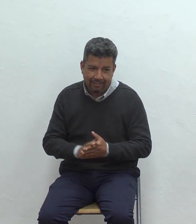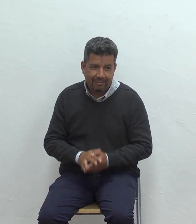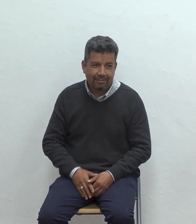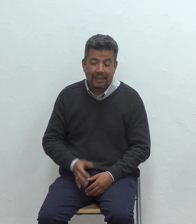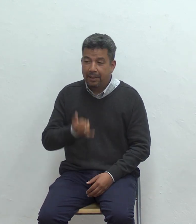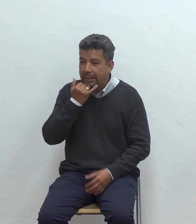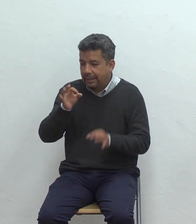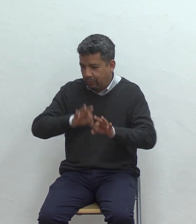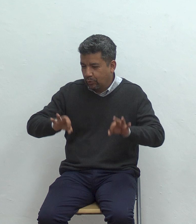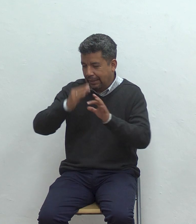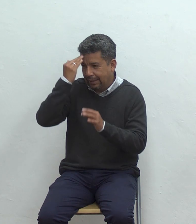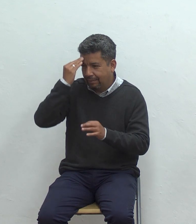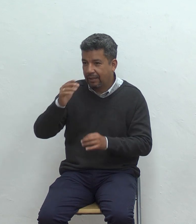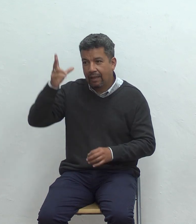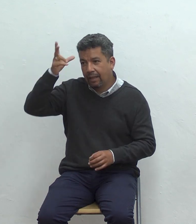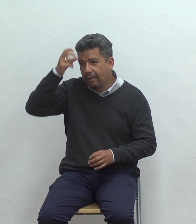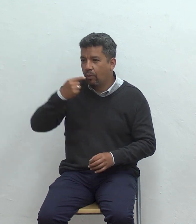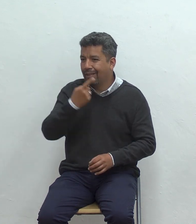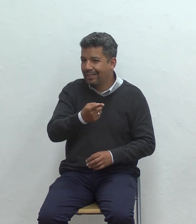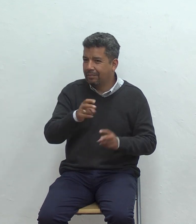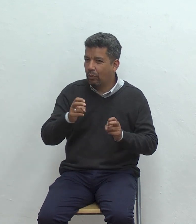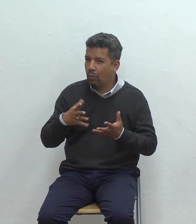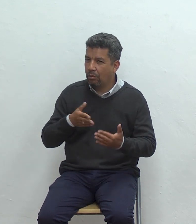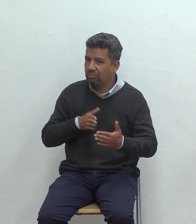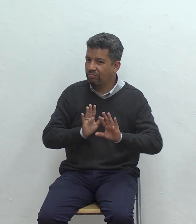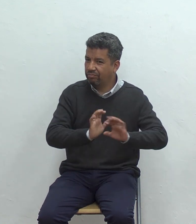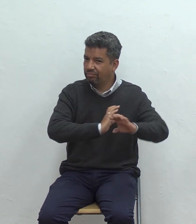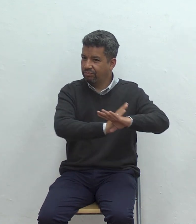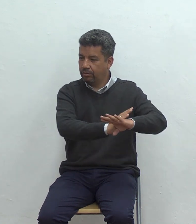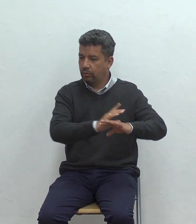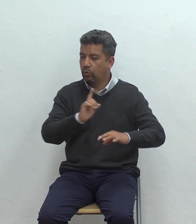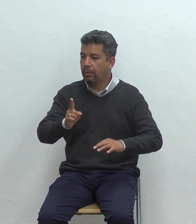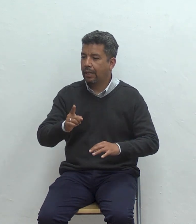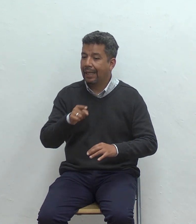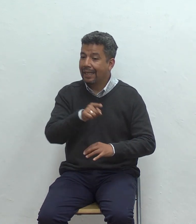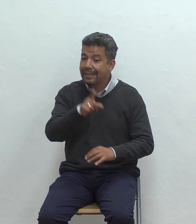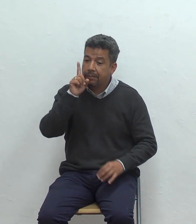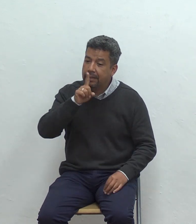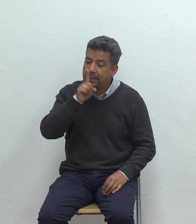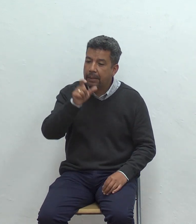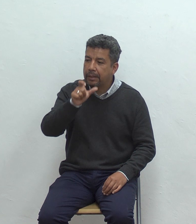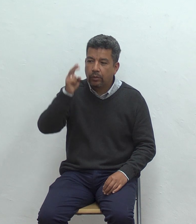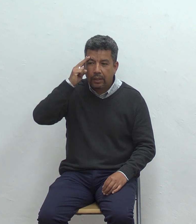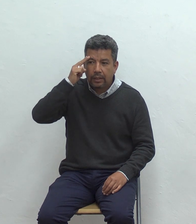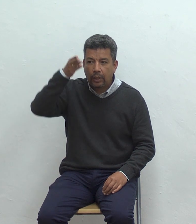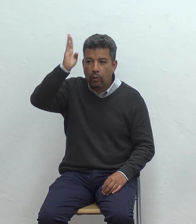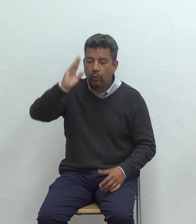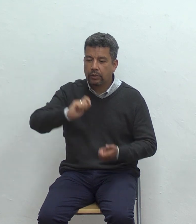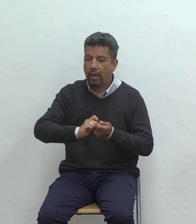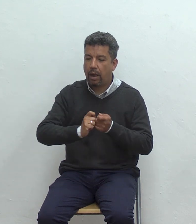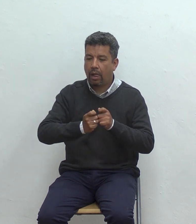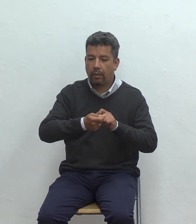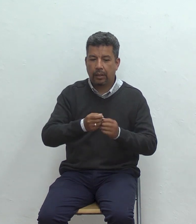lo que pasa es que es importante saber lo que el enemigo dice para saber cómo contrarrestar, porque esas mentiras de los teólogos se convierten